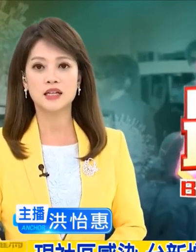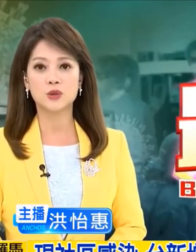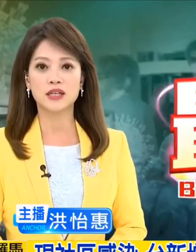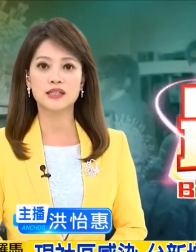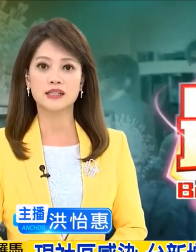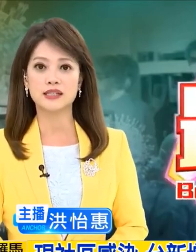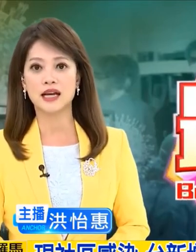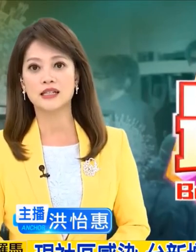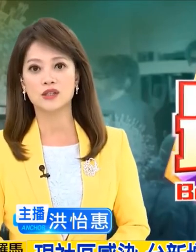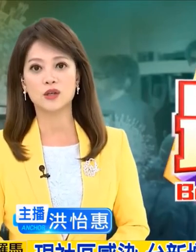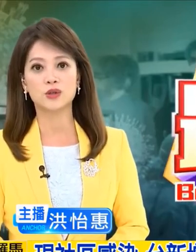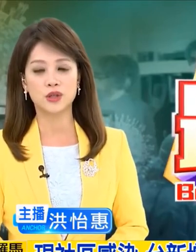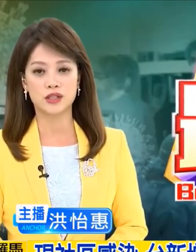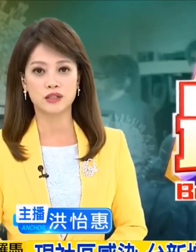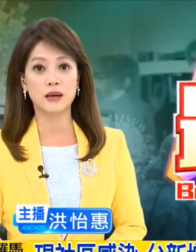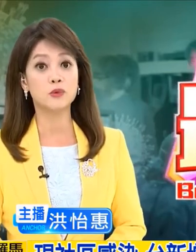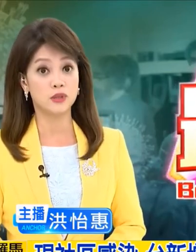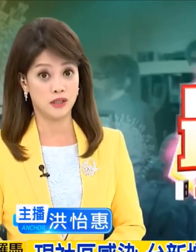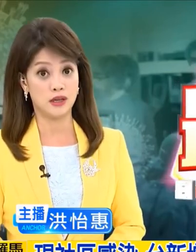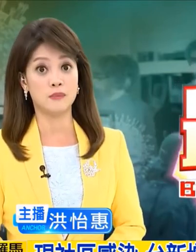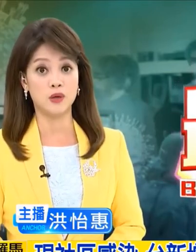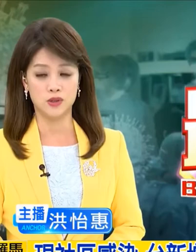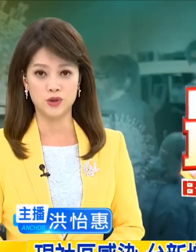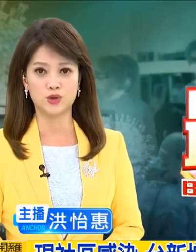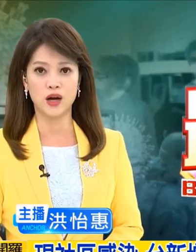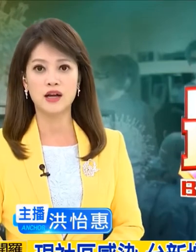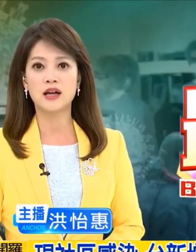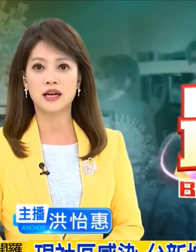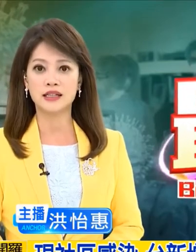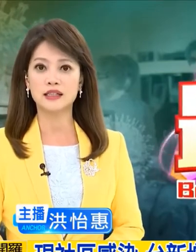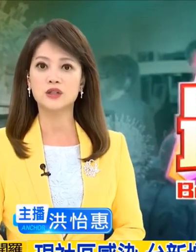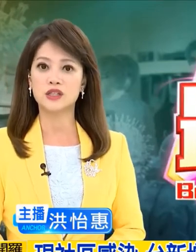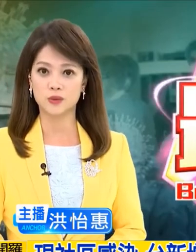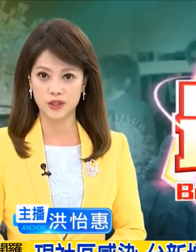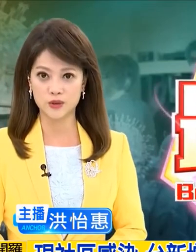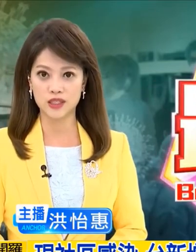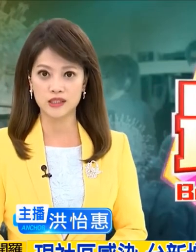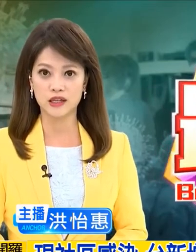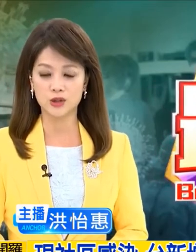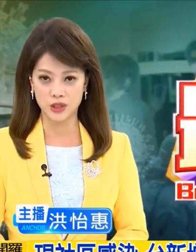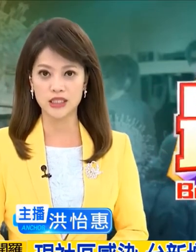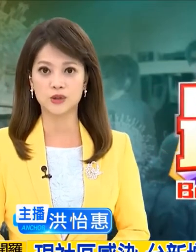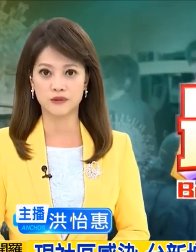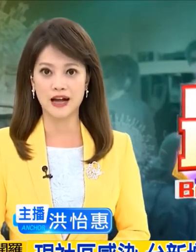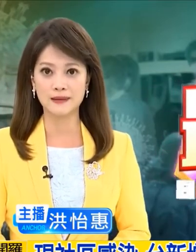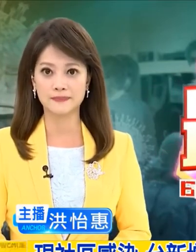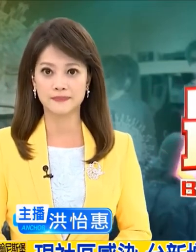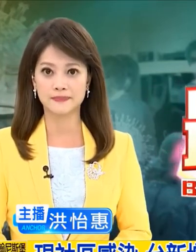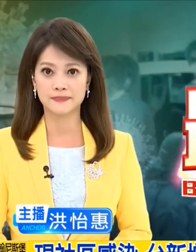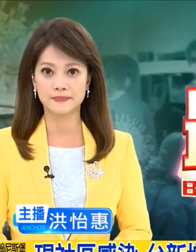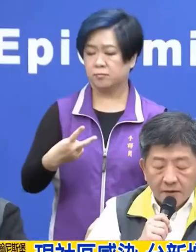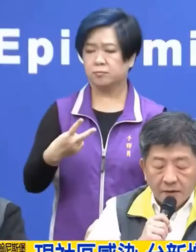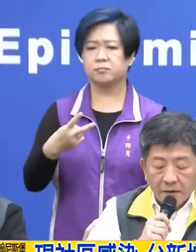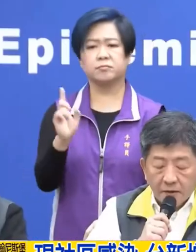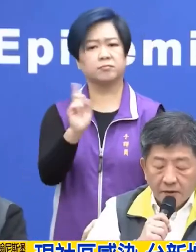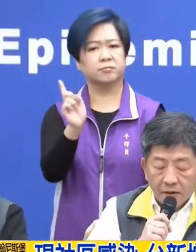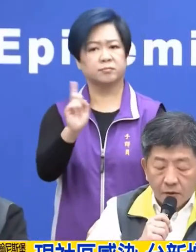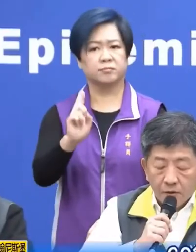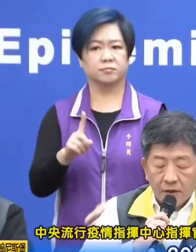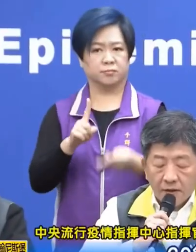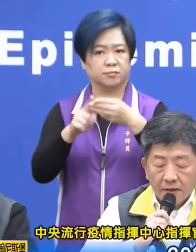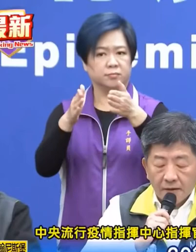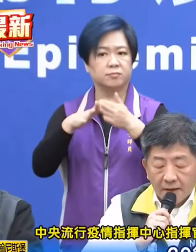人，在昨天进行采检之后确诊，但目前没有症状。来听听指挥中心的最新说法。 这